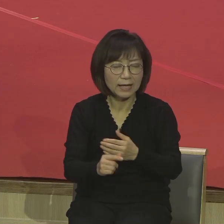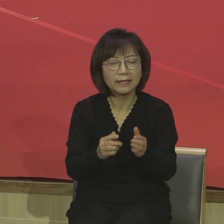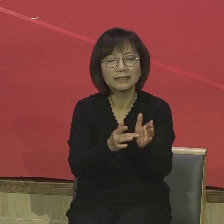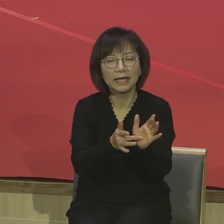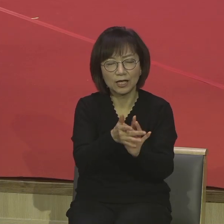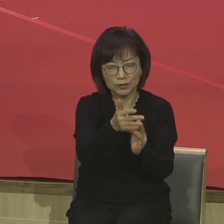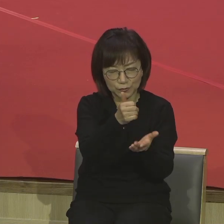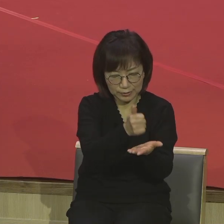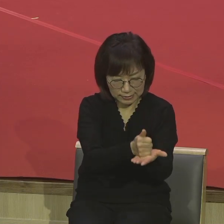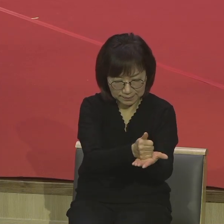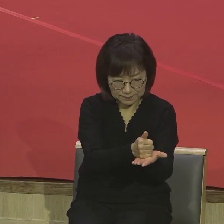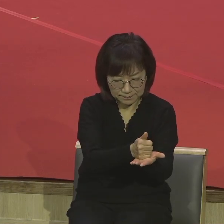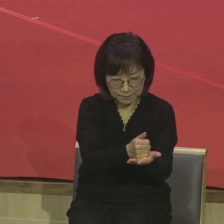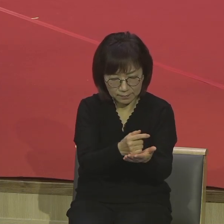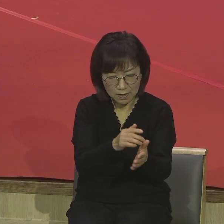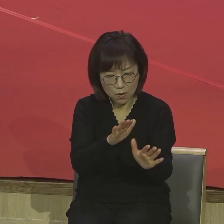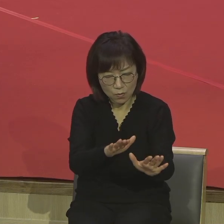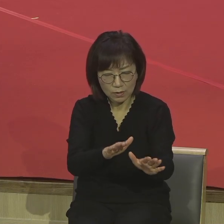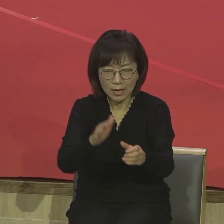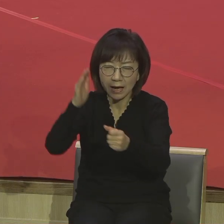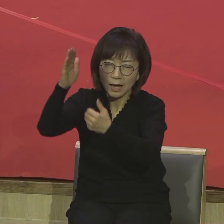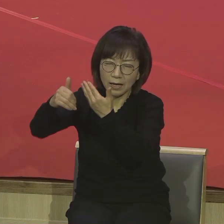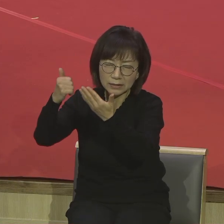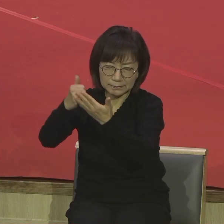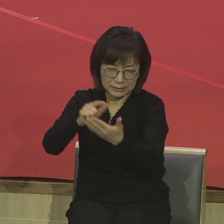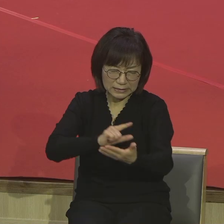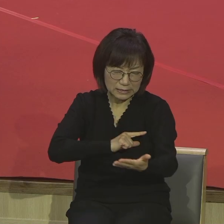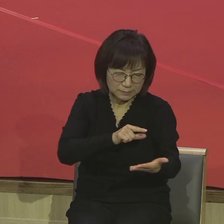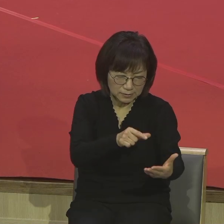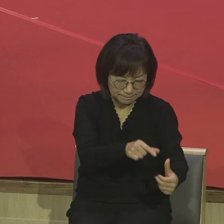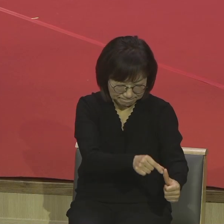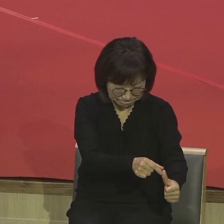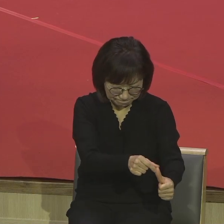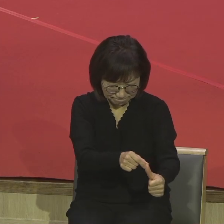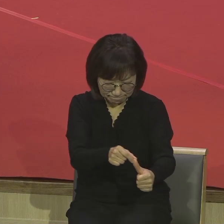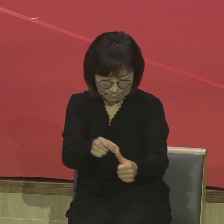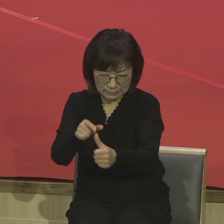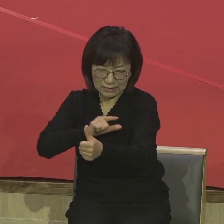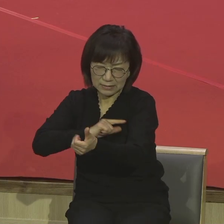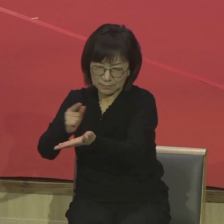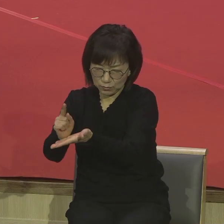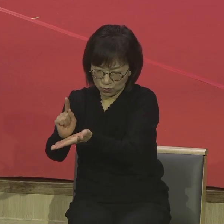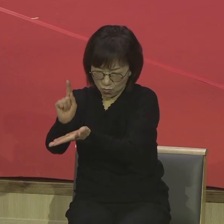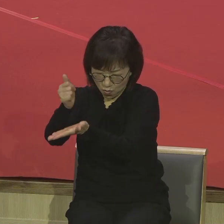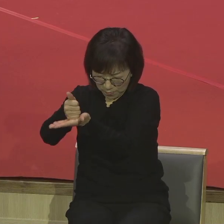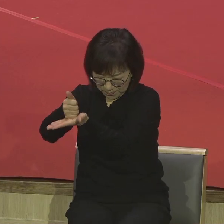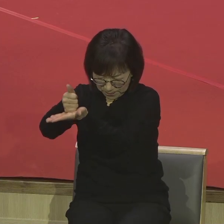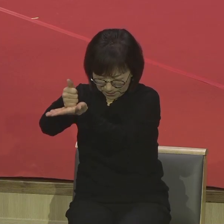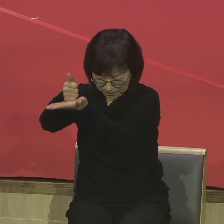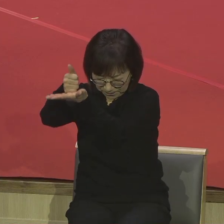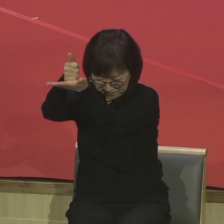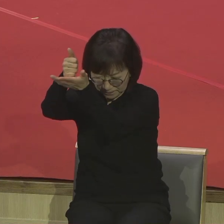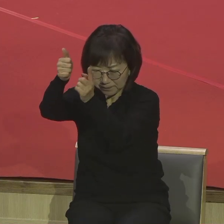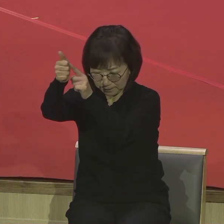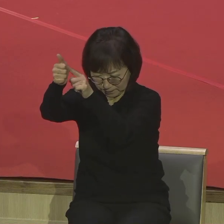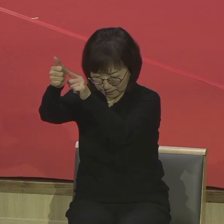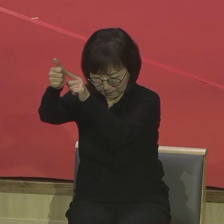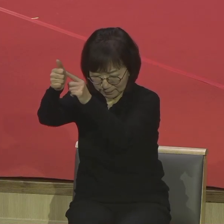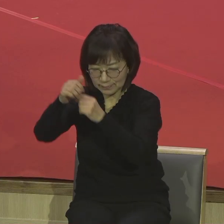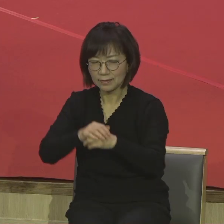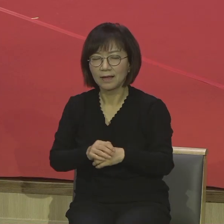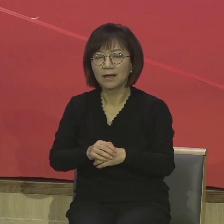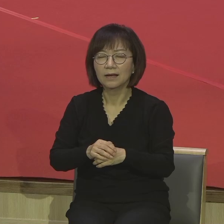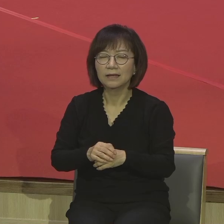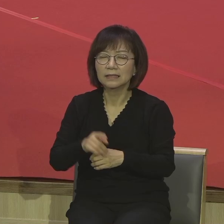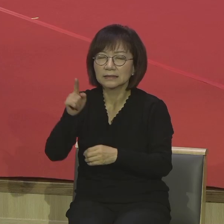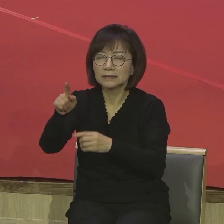대반전으로 지극히 높여주신 하나님께서 우리에게 주신 이 복음을 받고 복음을 누리는 자들에게도